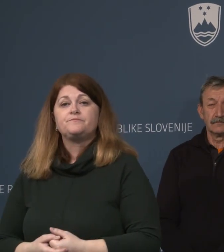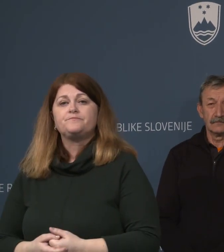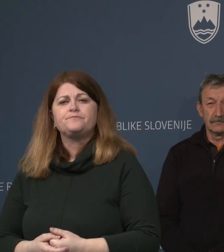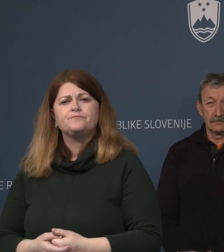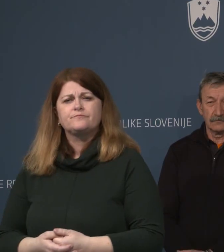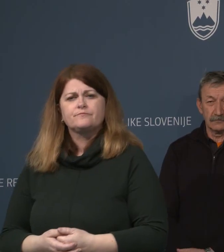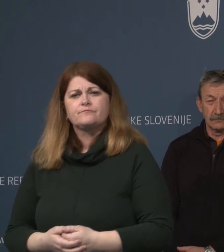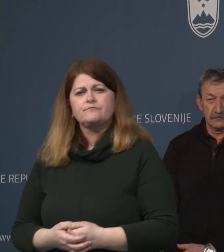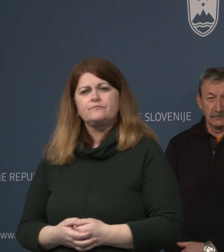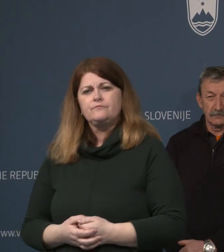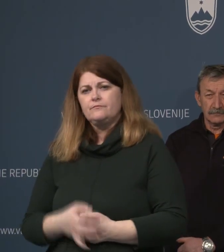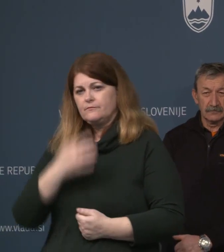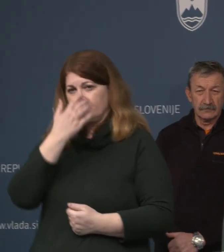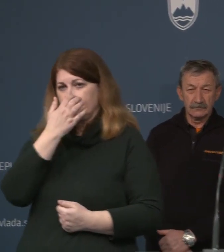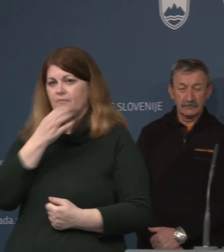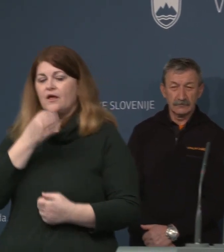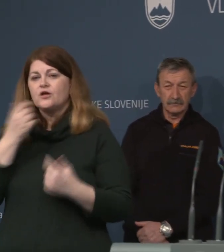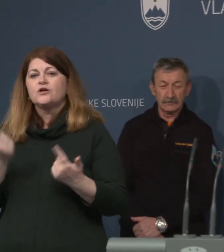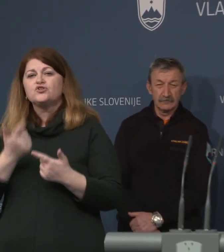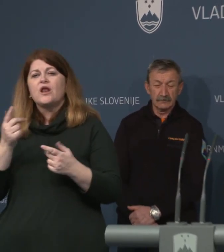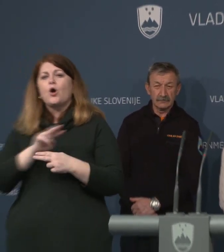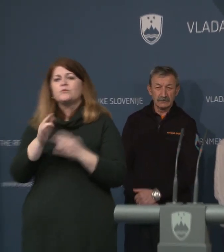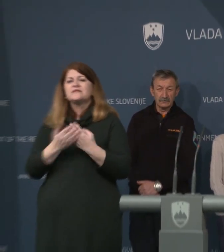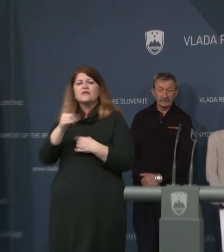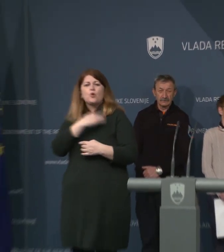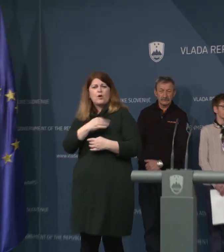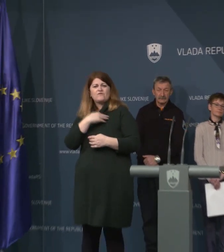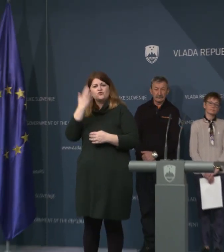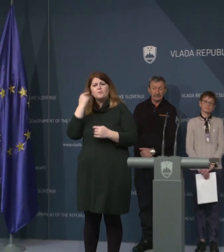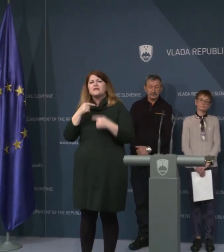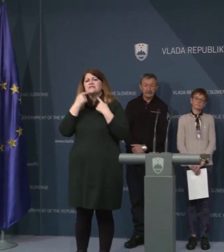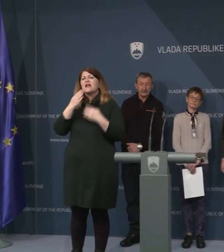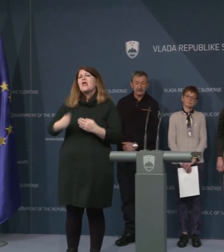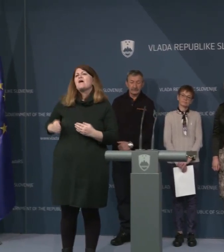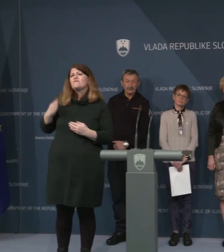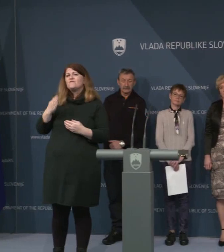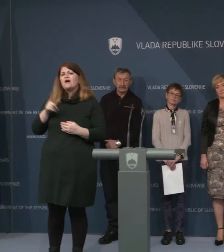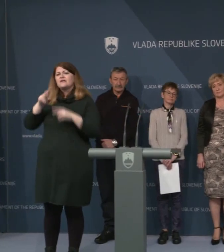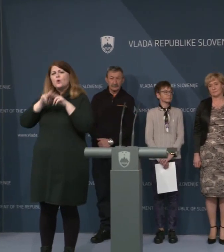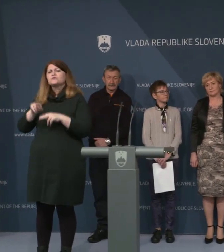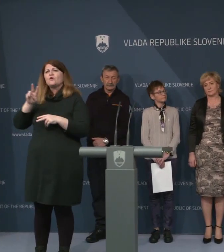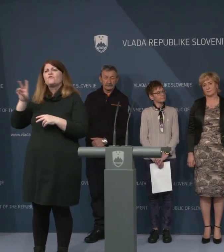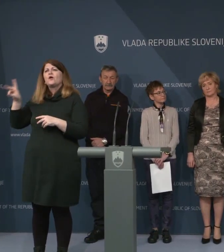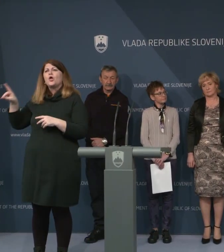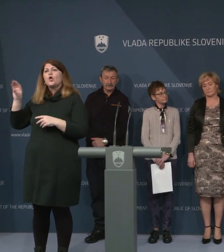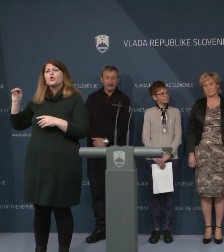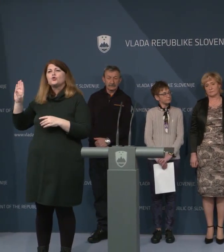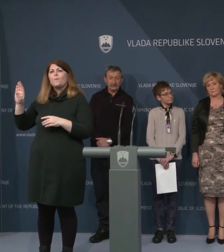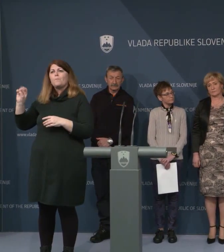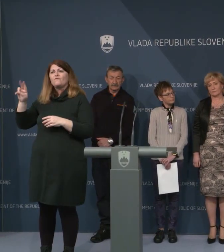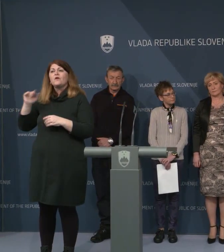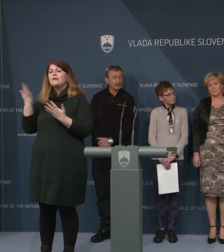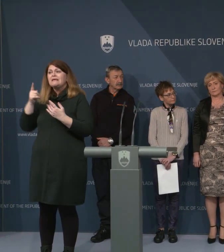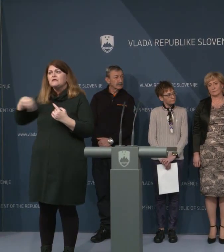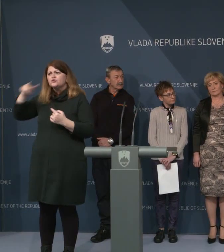Irena Ulčar, TV Slovenija. Torej, če lahko samo dopolnim, ne, za to Hrvaško, prej ste omenili ta vlak, ki je v Dobovi ostal, kje so zdaj ti ljudje, ker tu so bili tudi